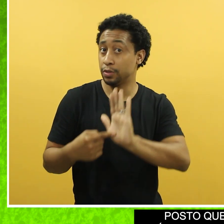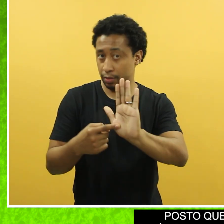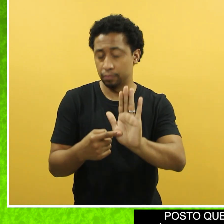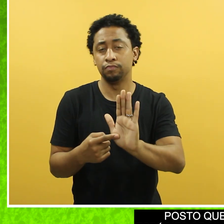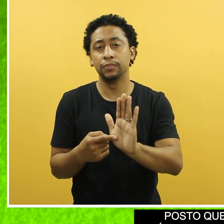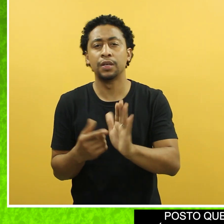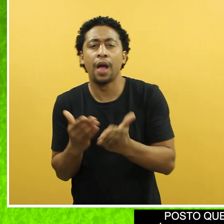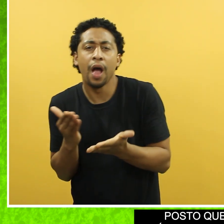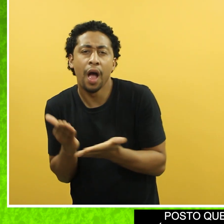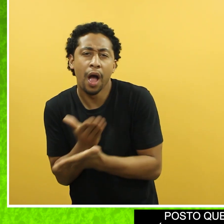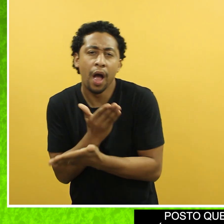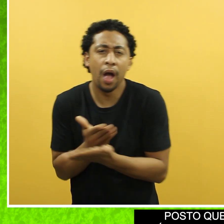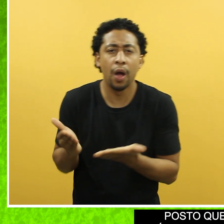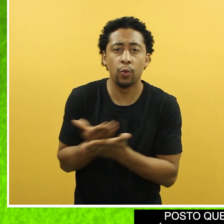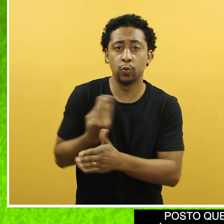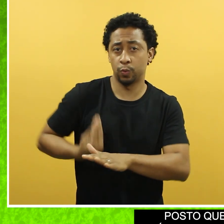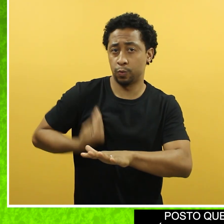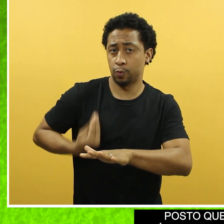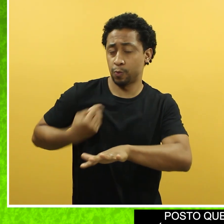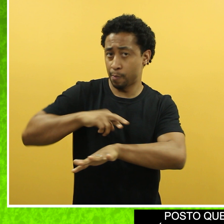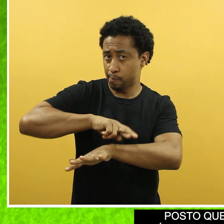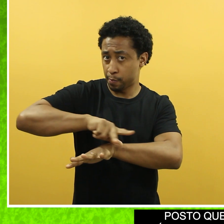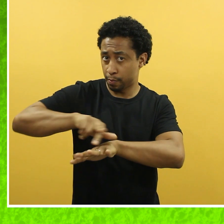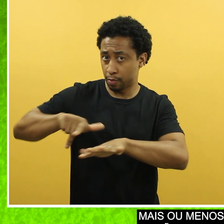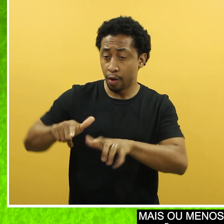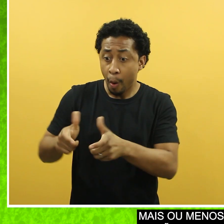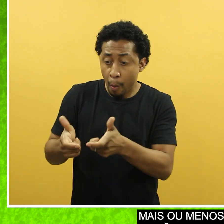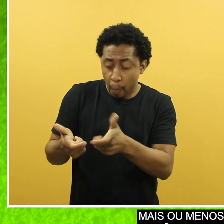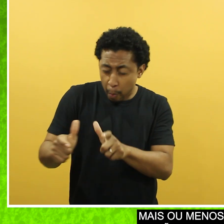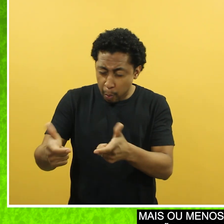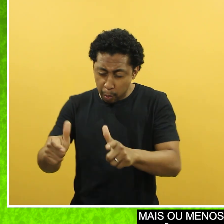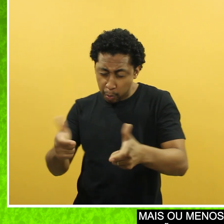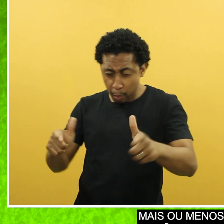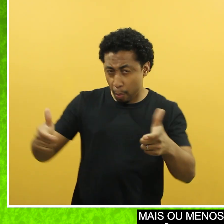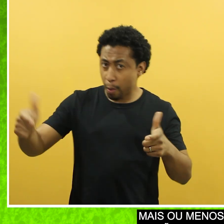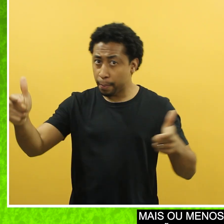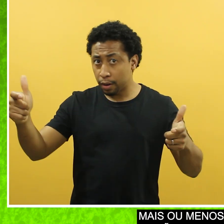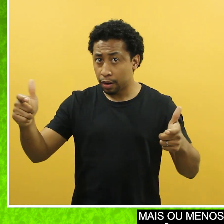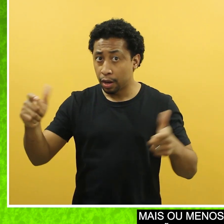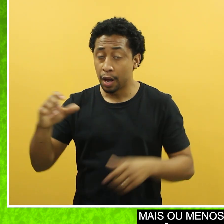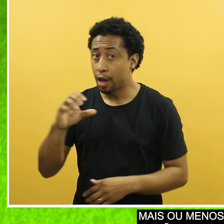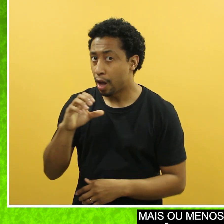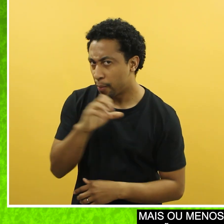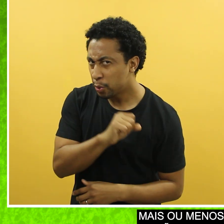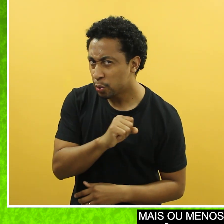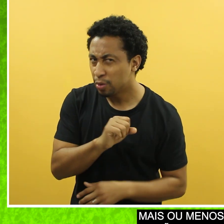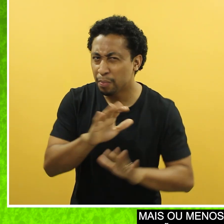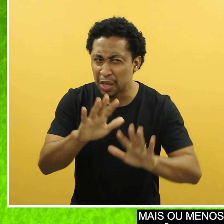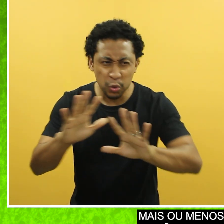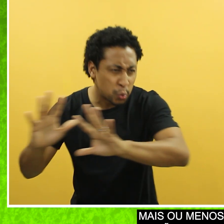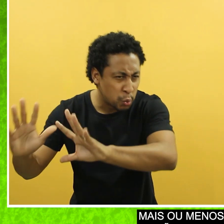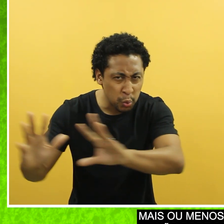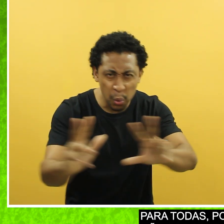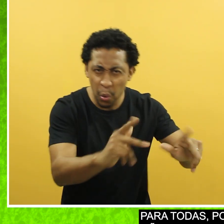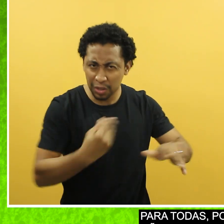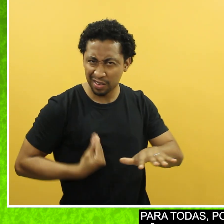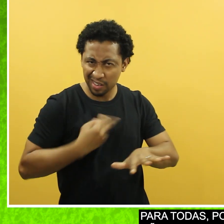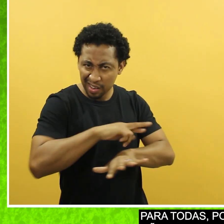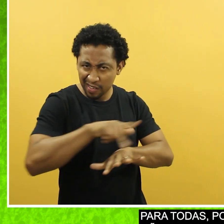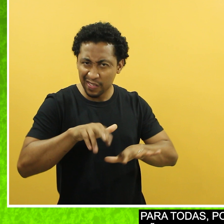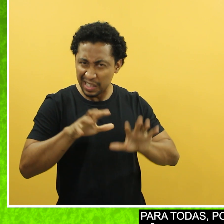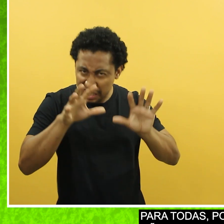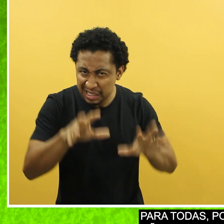Posto que algumas espécies se multiplicam hoje mais ou menos rapidamente, não pode ser o mesmo